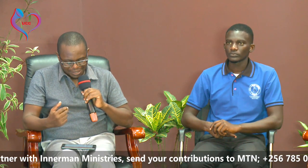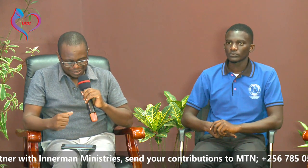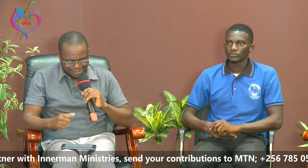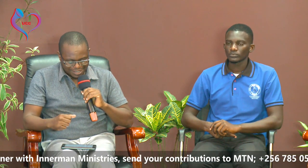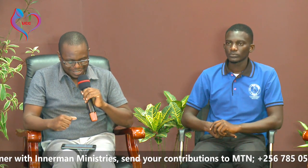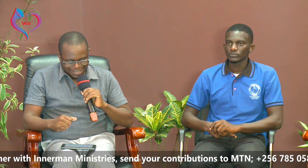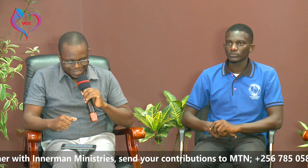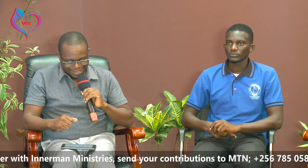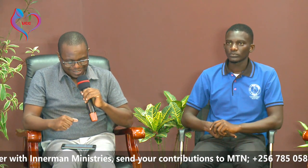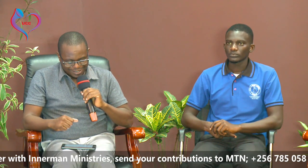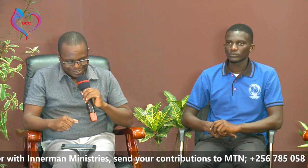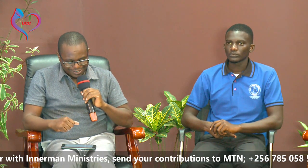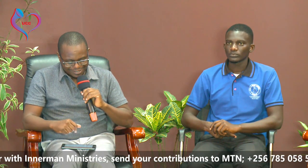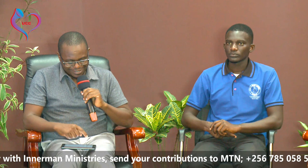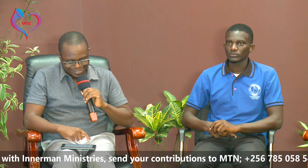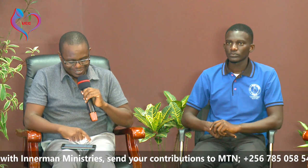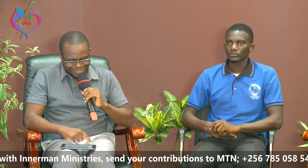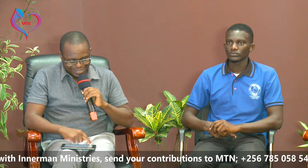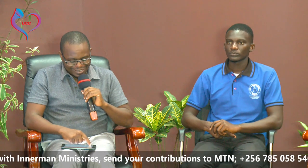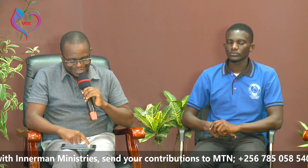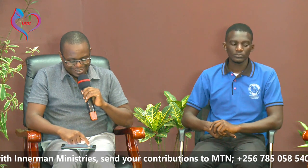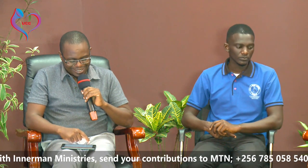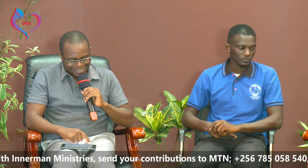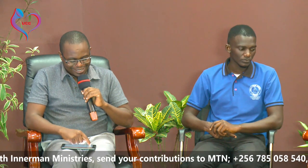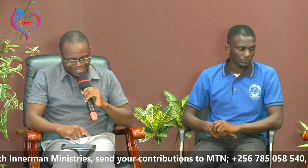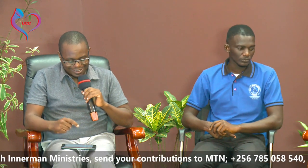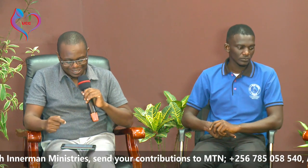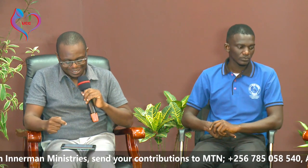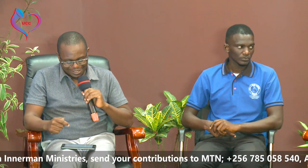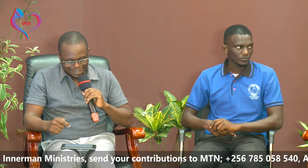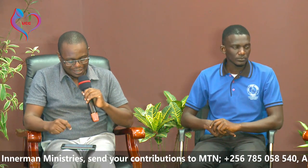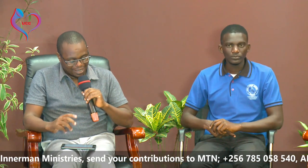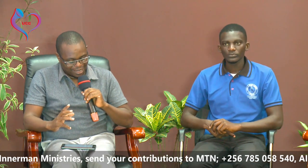Nyinji. Self imposed ndoza mu muntu nga yakulira mu mikono michamu. Aha.